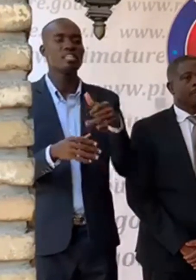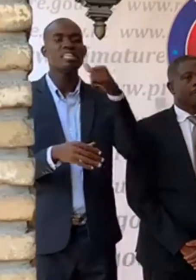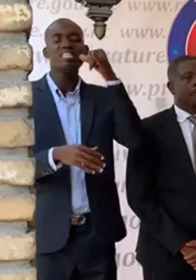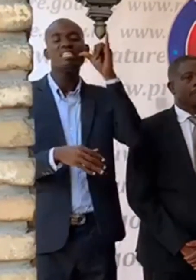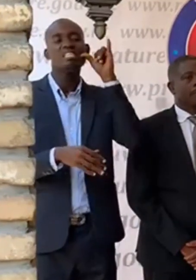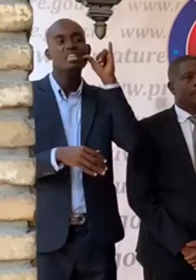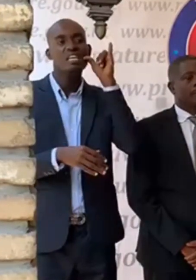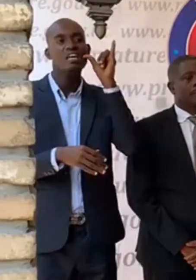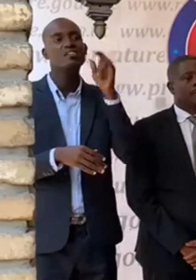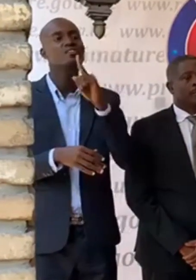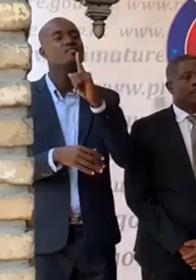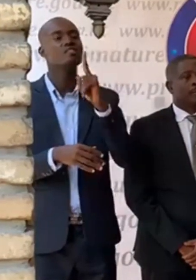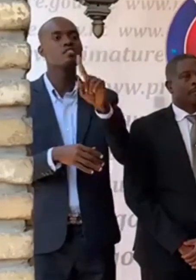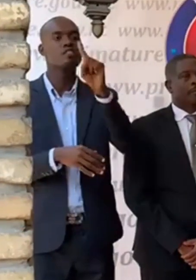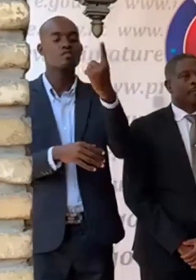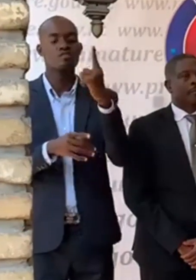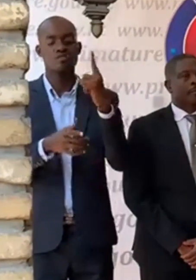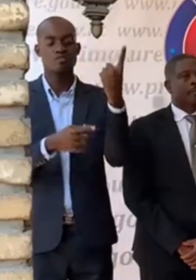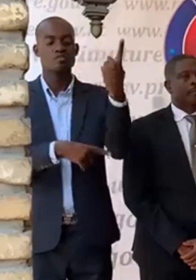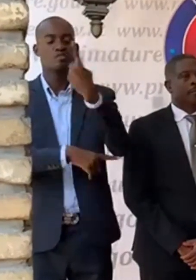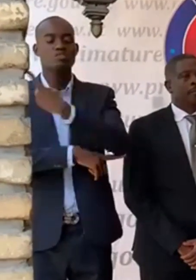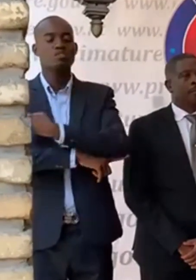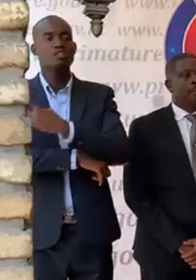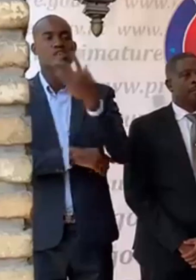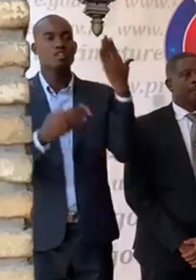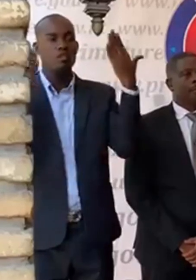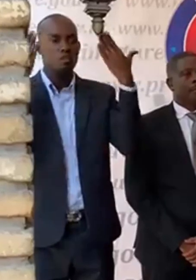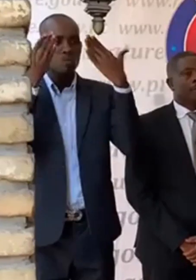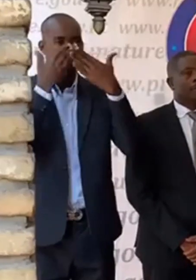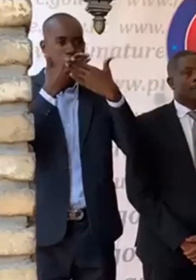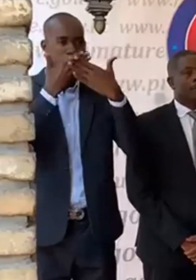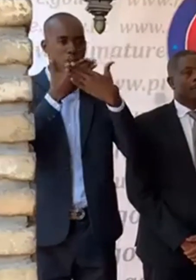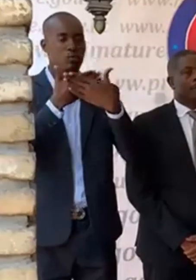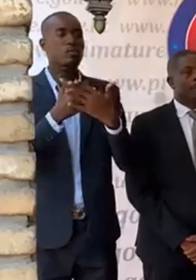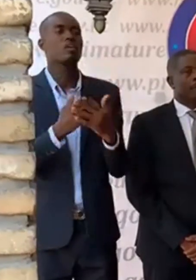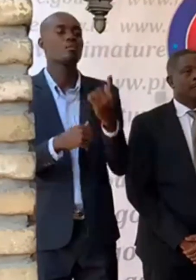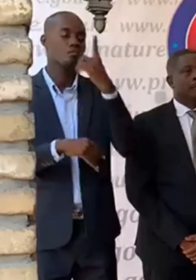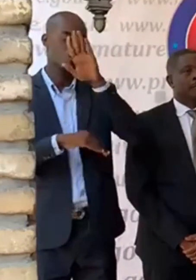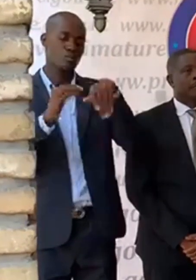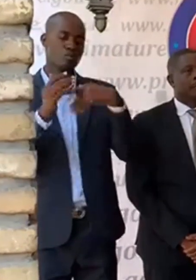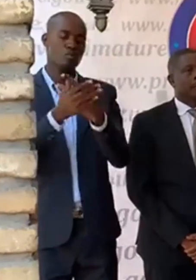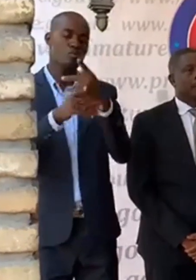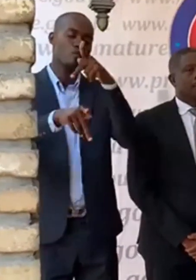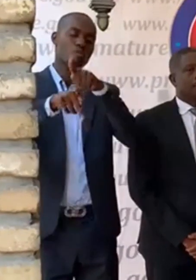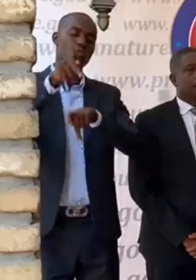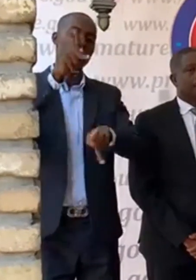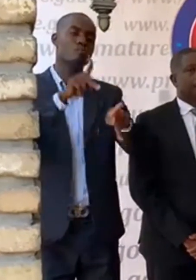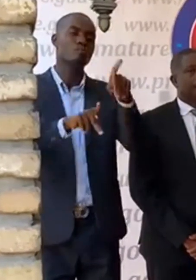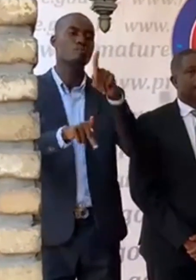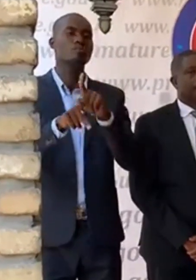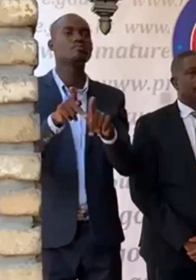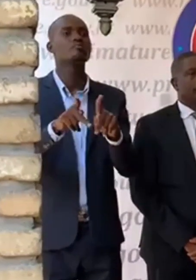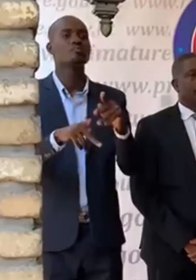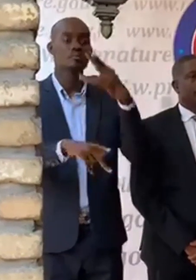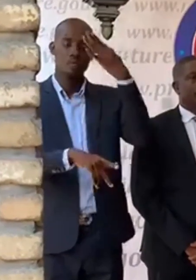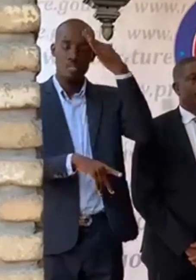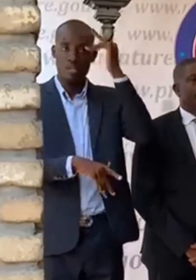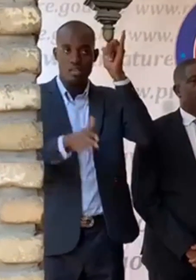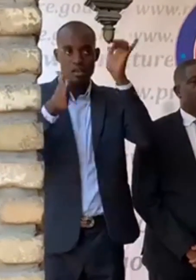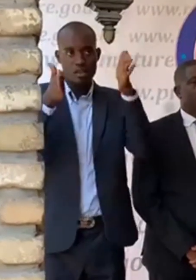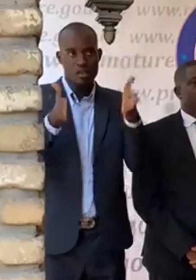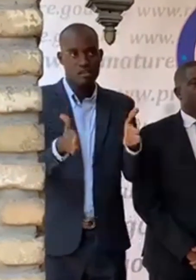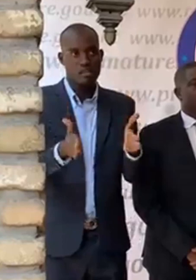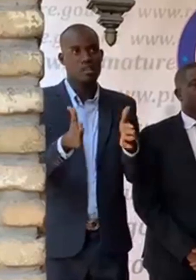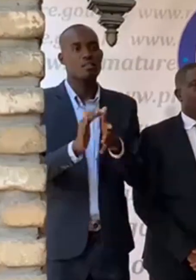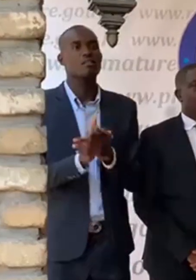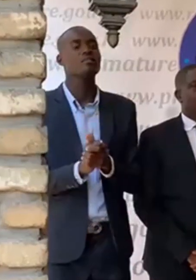a posé est-ce que PM nan li même c'est parce que li pa vle paraître pou coupable? Est-ce que